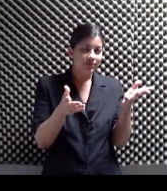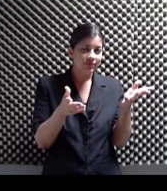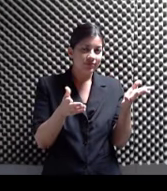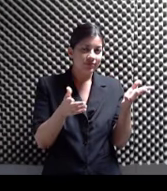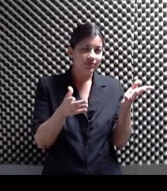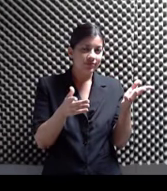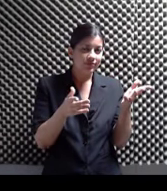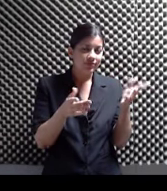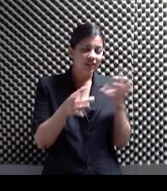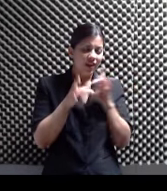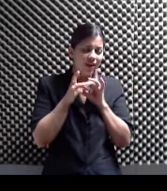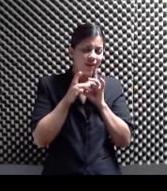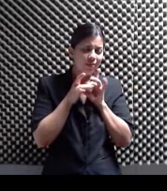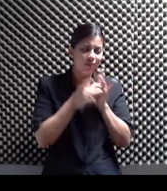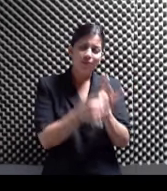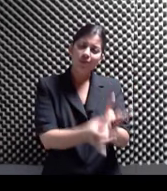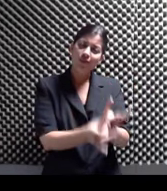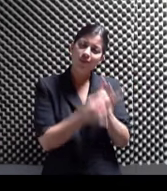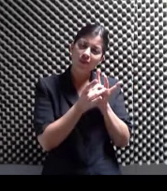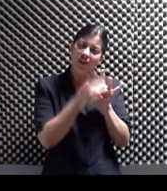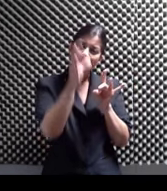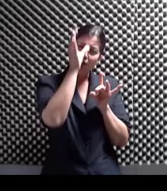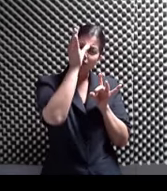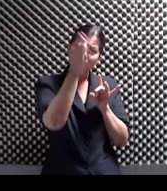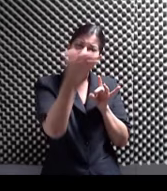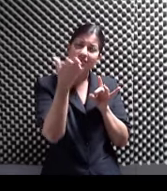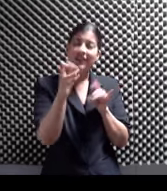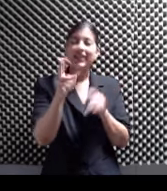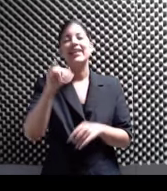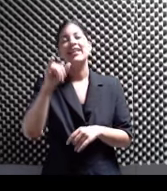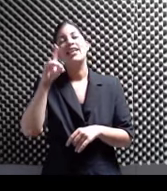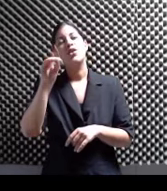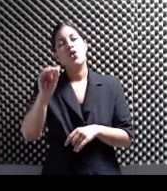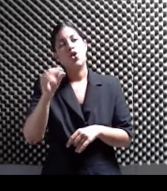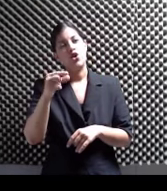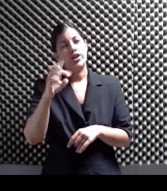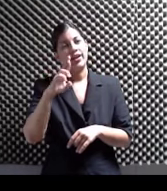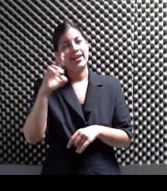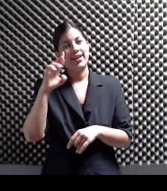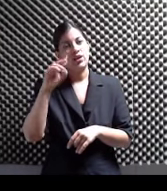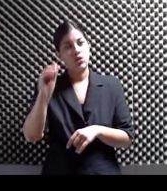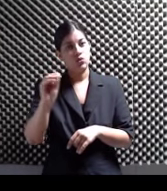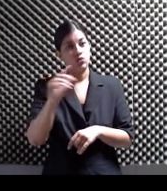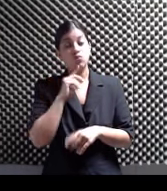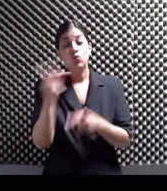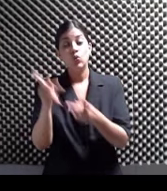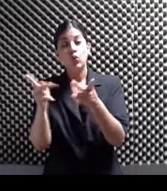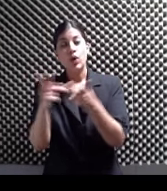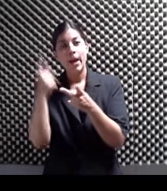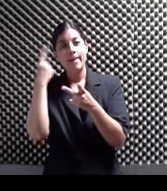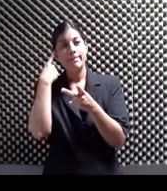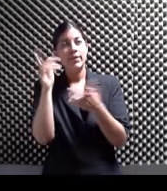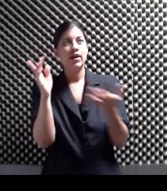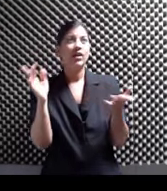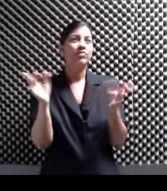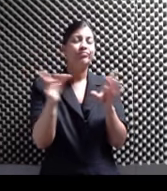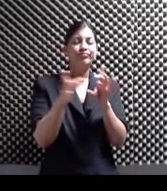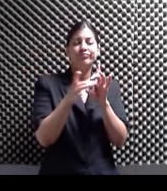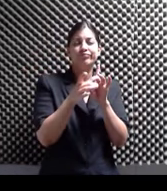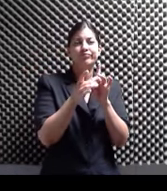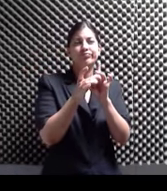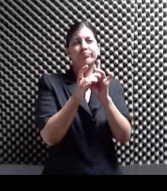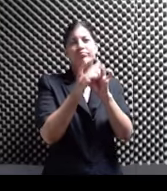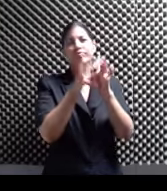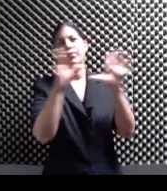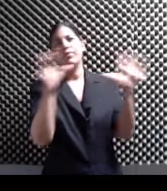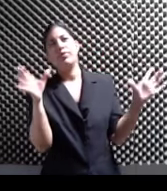en armonía bajo este concepto del nido del guerrero, que es un espacio que se abre para la desconexión citadina y la conexión con